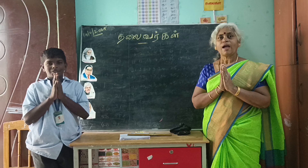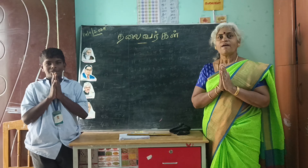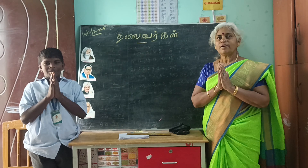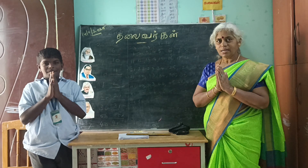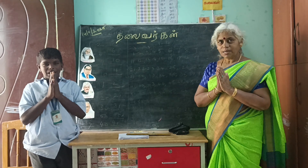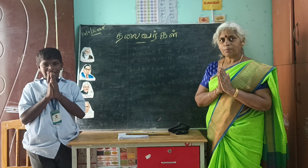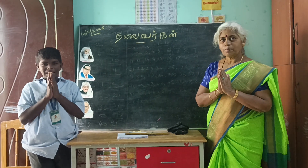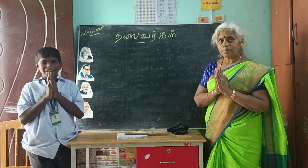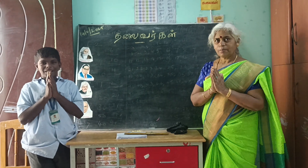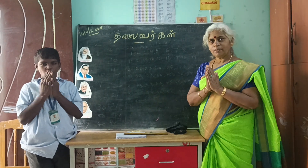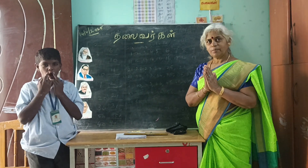வணக்கம்